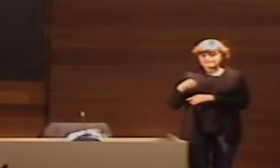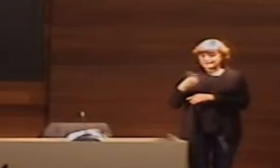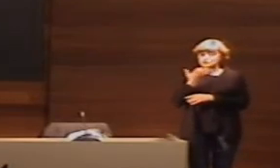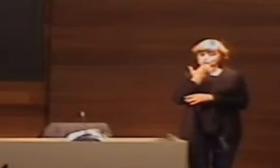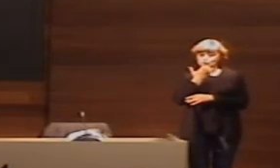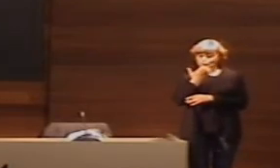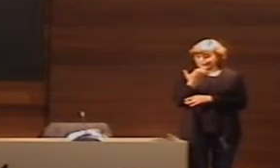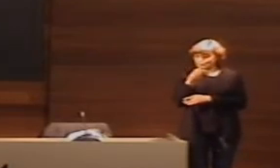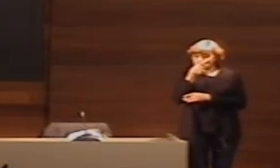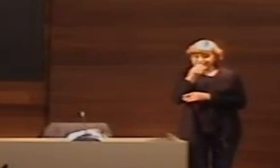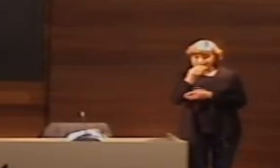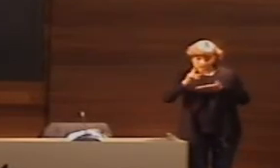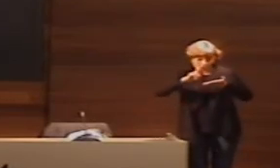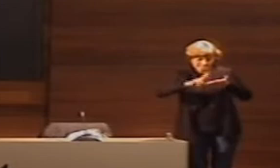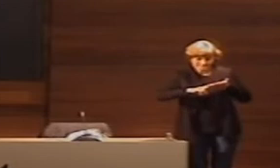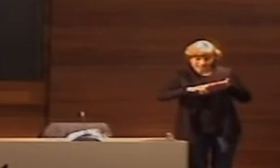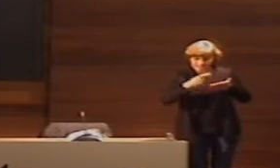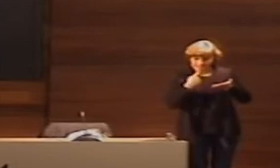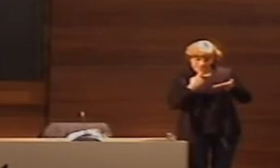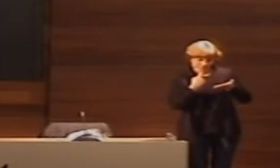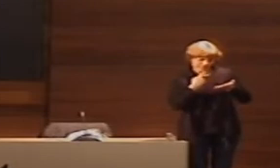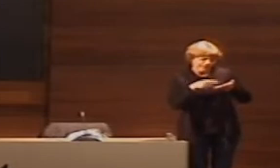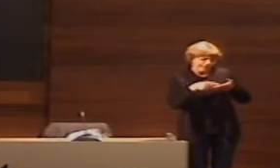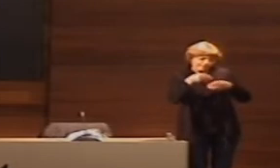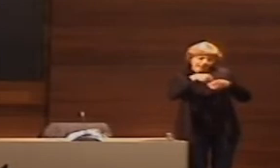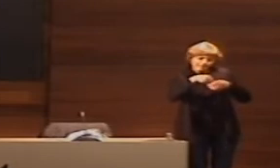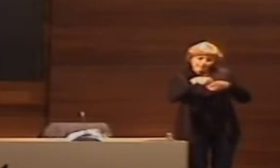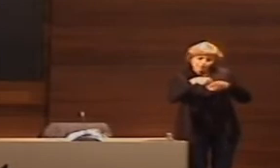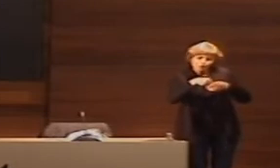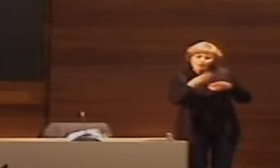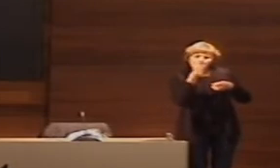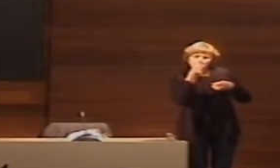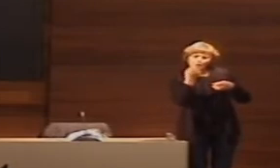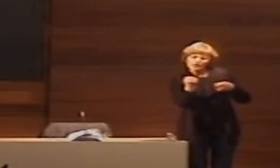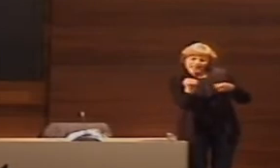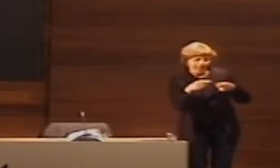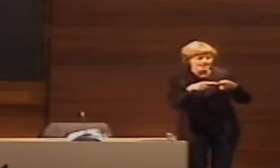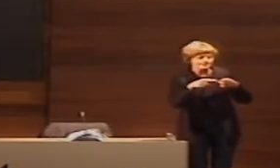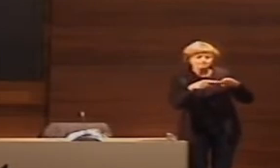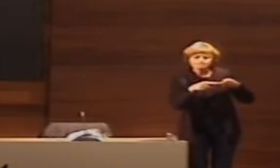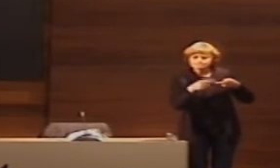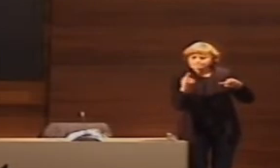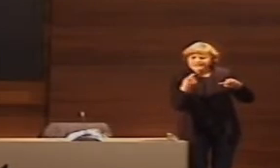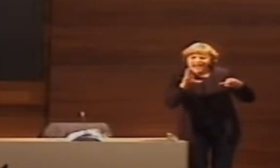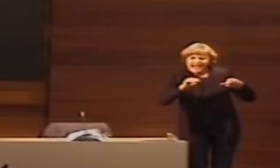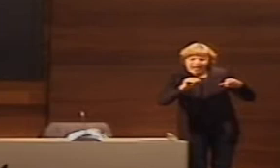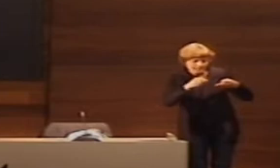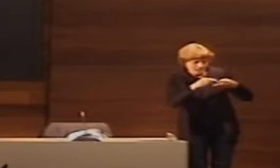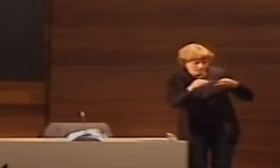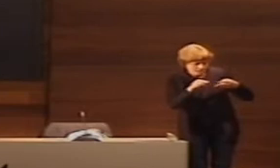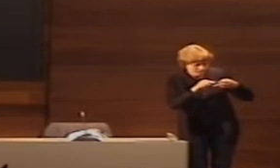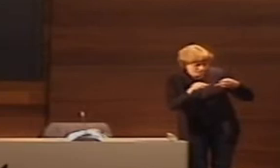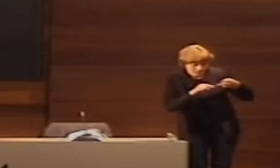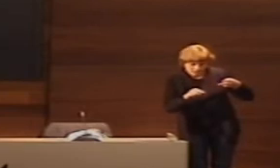grasas, carbohidratos tienen, que legalmente se obligara al productor a que pusiera, de hecho, en Eroski y